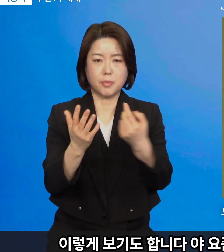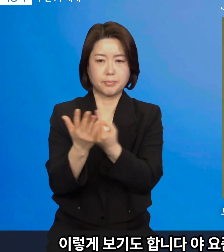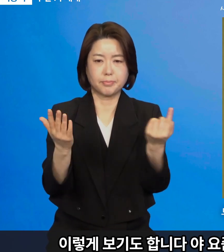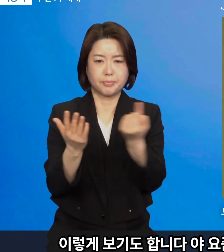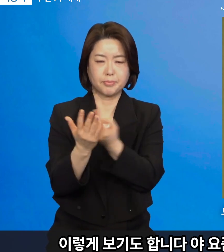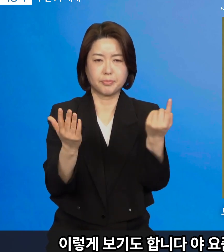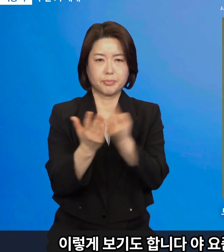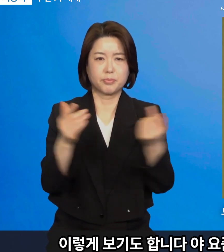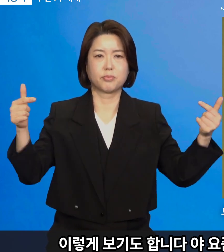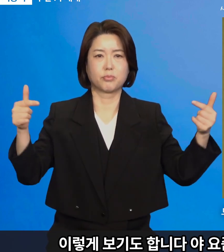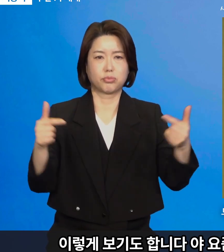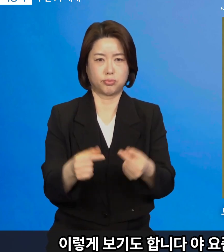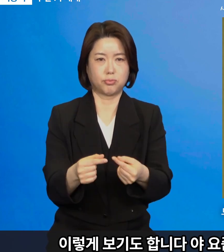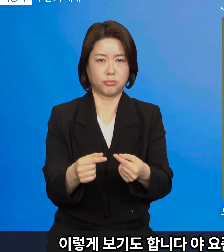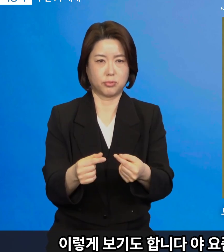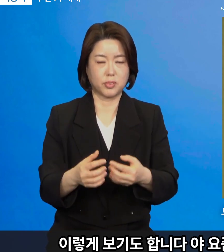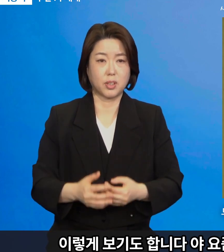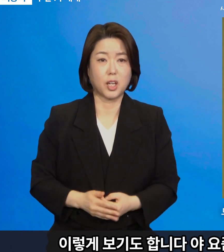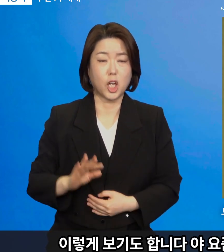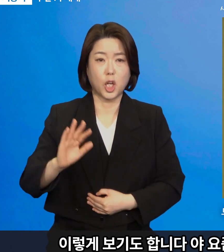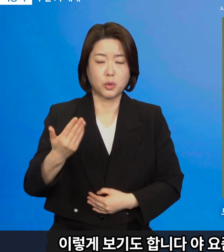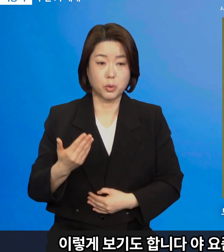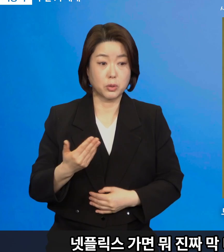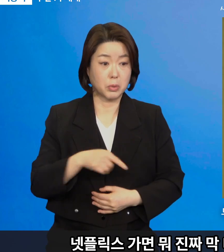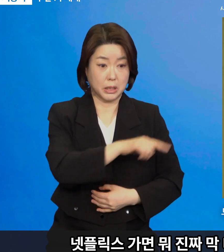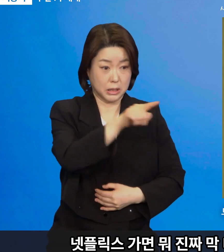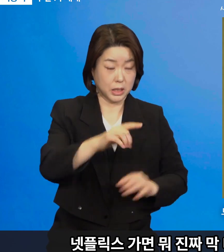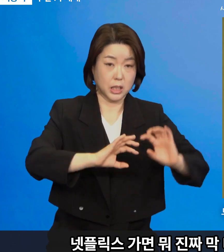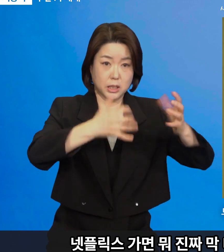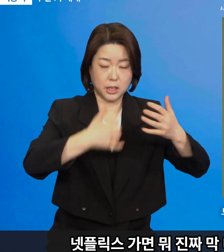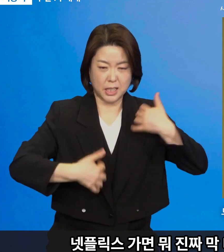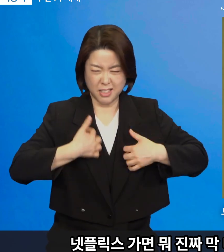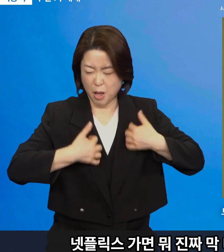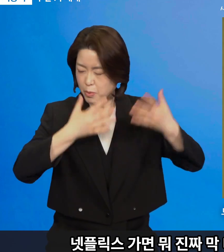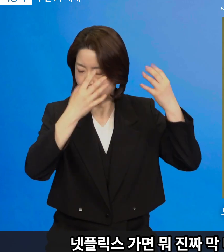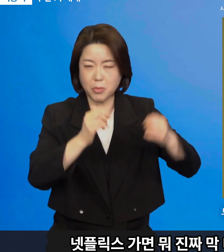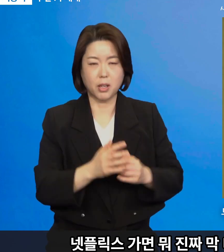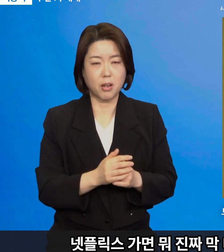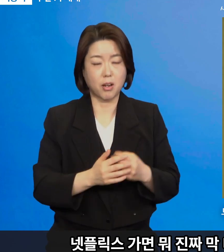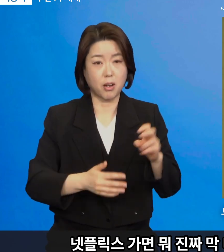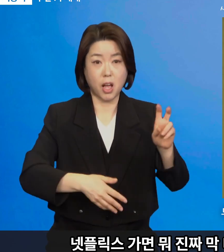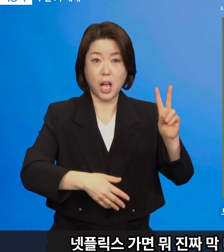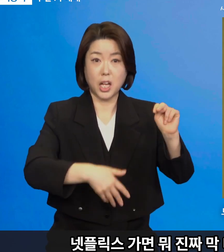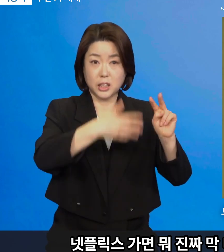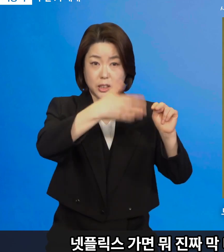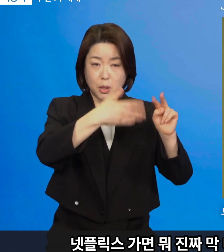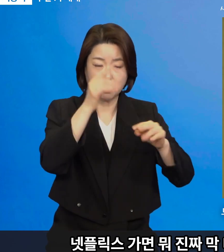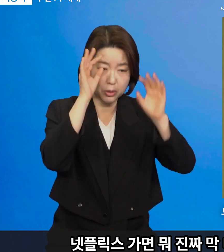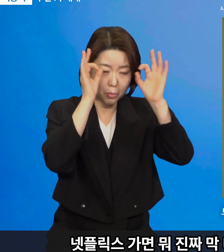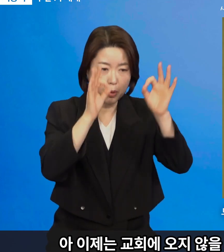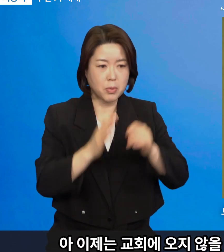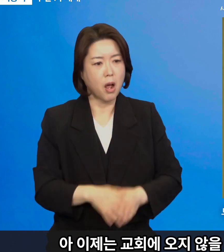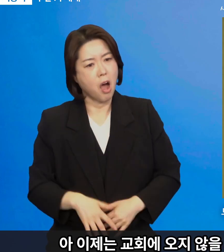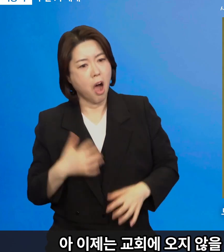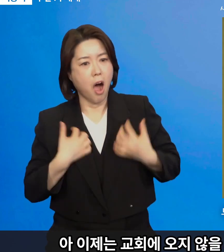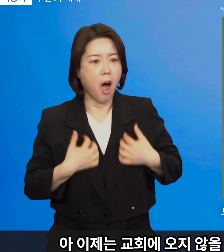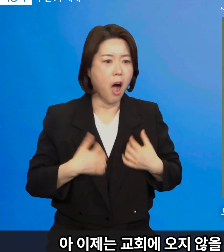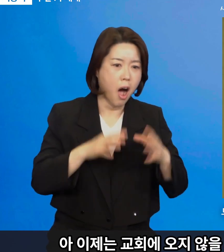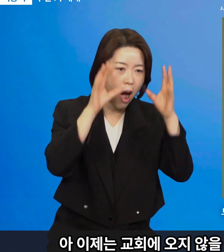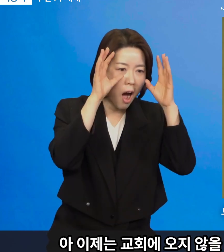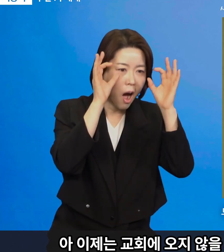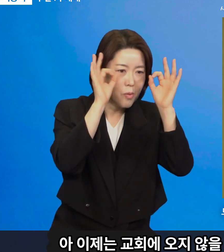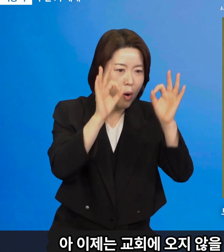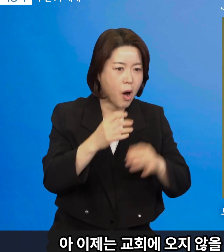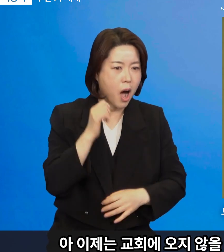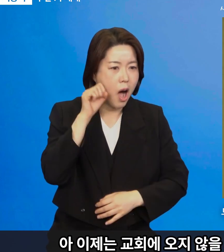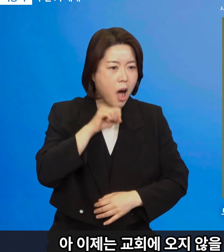이렇게 보기도 합니다. 야, 요즘에는 너무 재밌는 게 많아서 넷플릭스 가면 막 진짜 막 너무 아이들이 그거 보느라 이제는 교회 오지